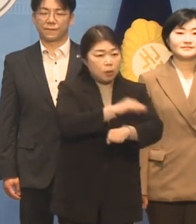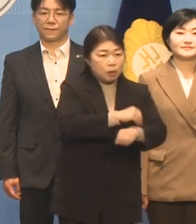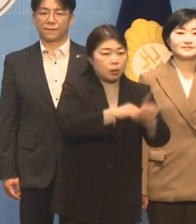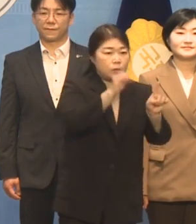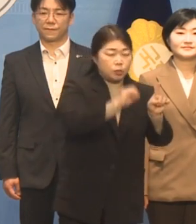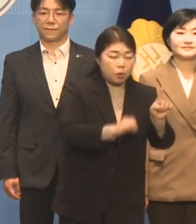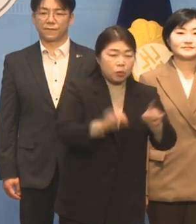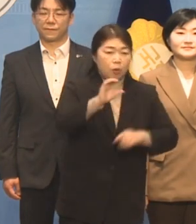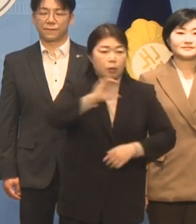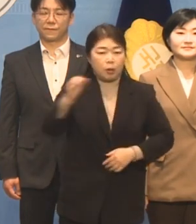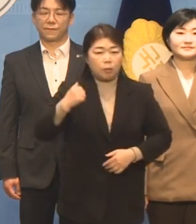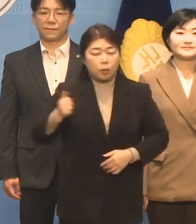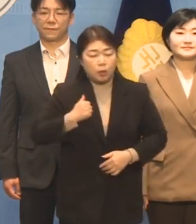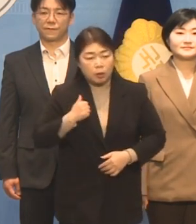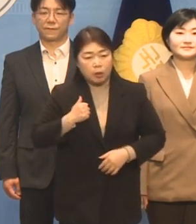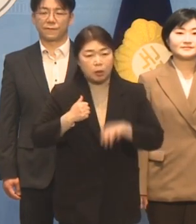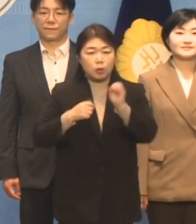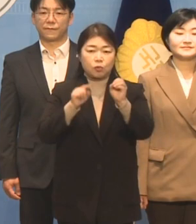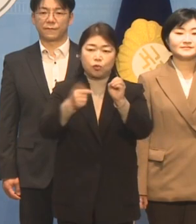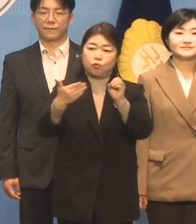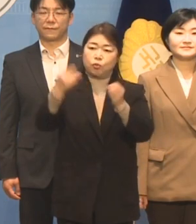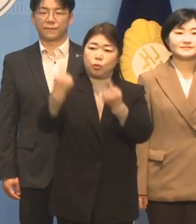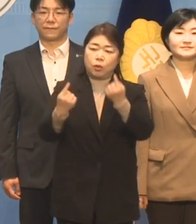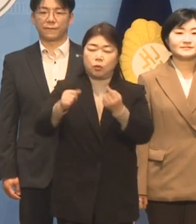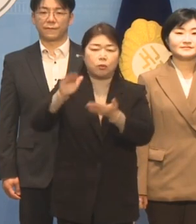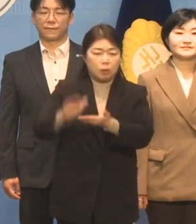캐나다의 0.9%보다 낮습니다.